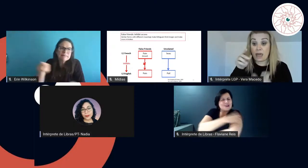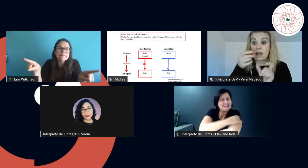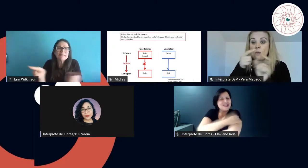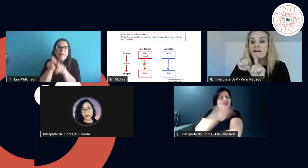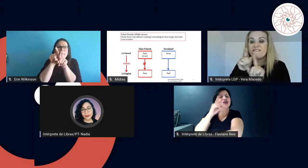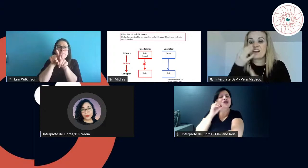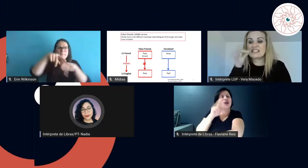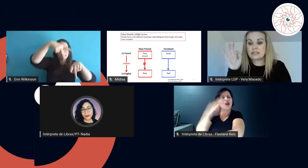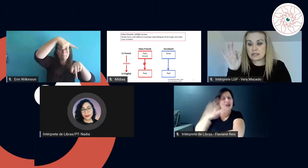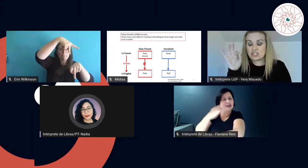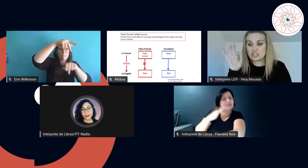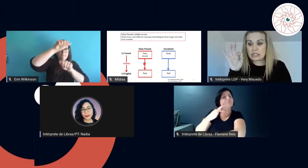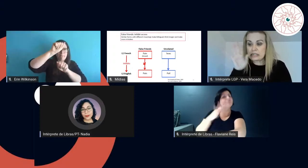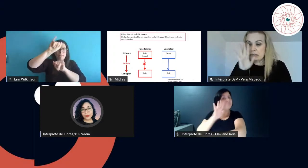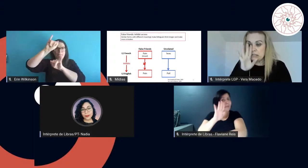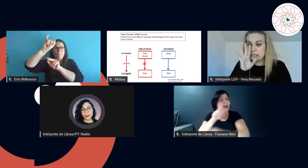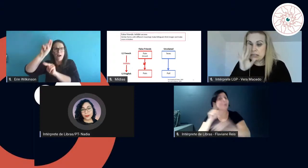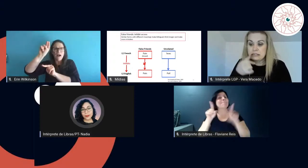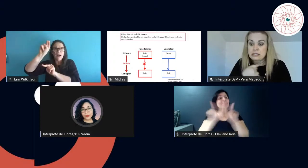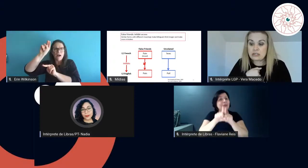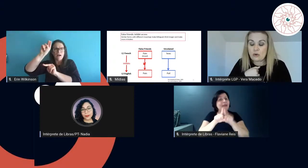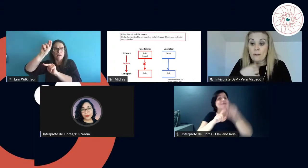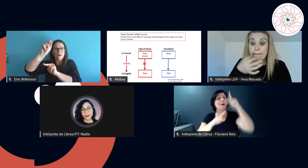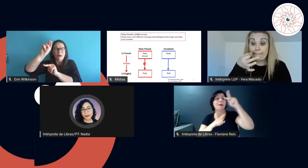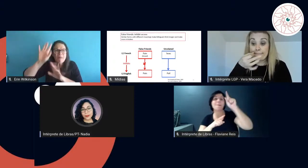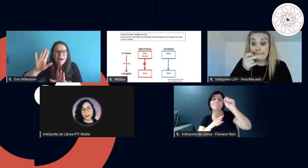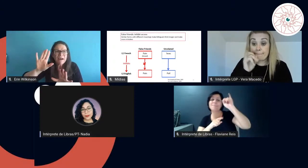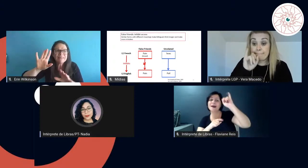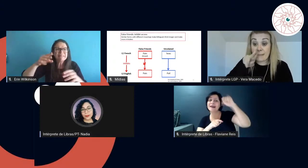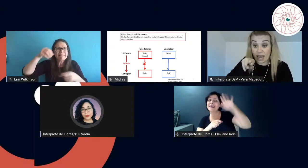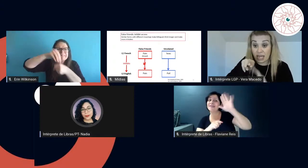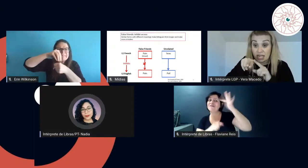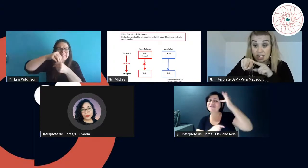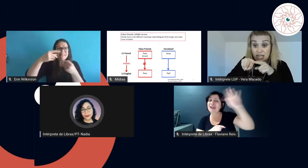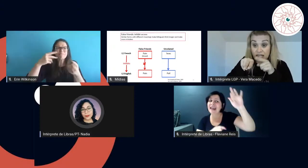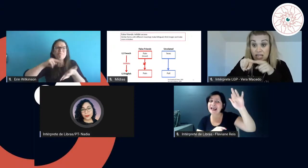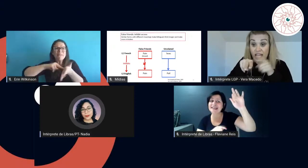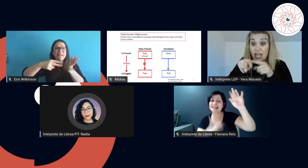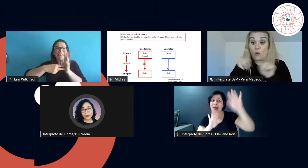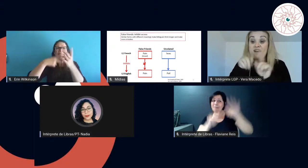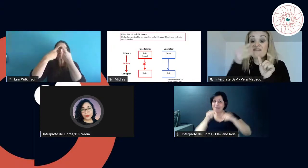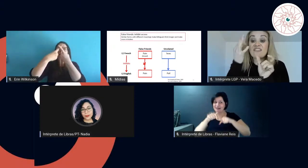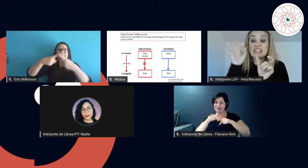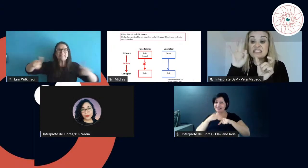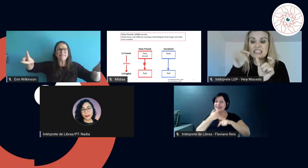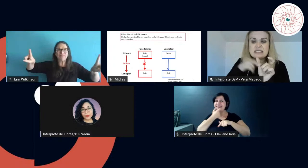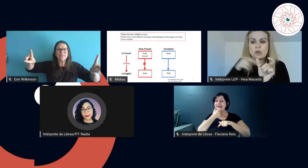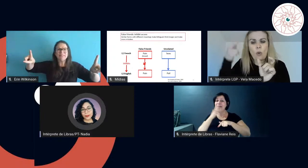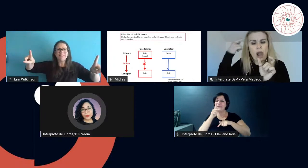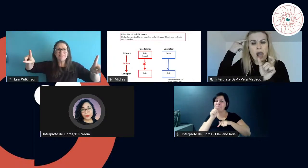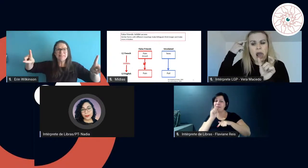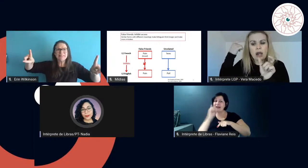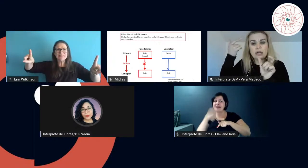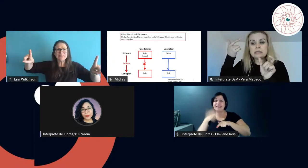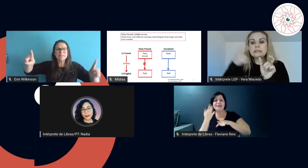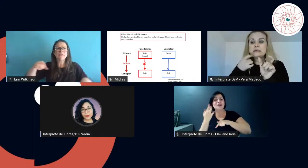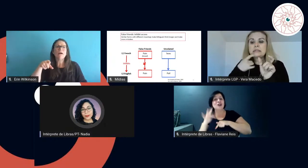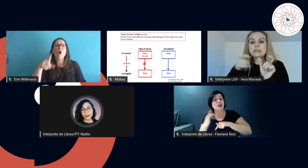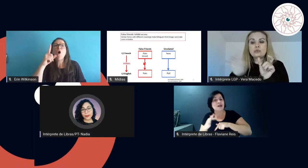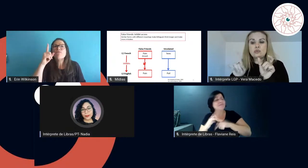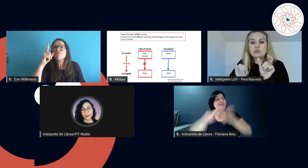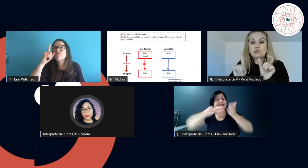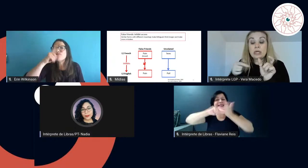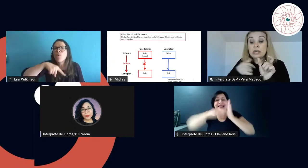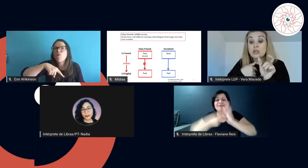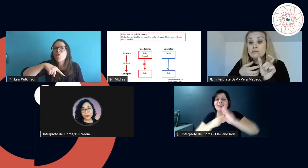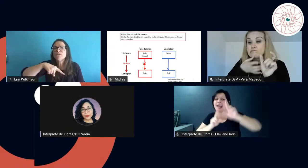francês. Se eu for pensar no inglês, eu vou fazer um recorte eh errado, né? Se eu for